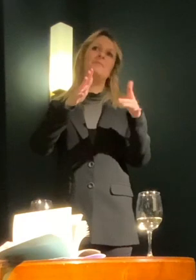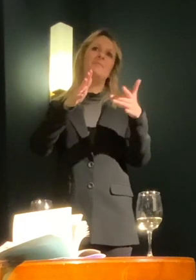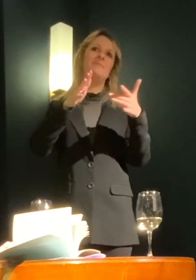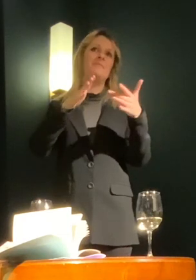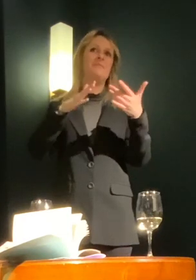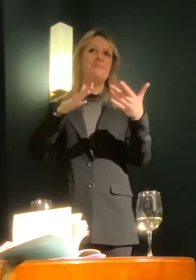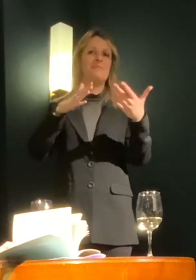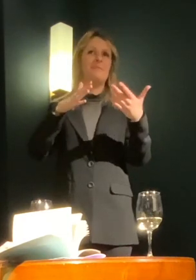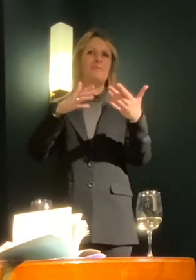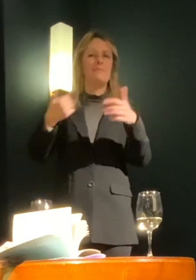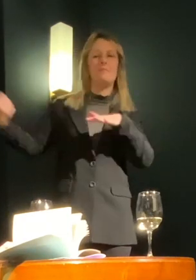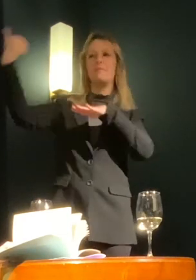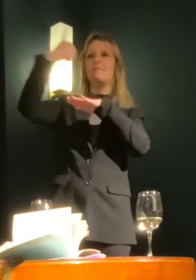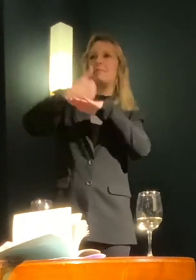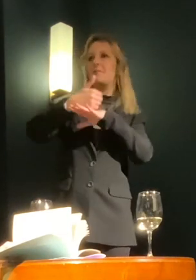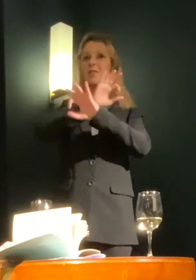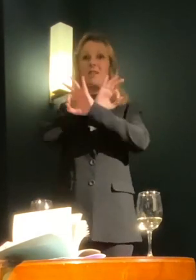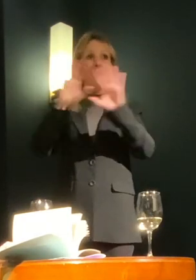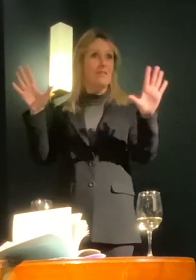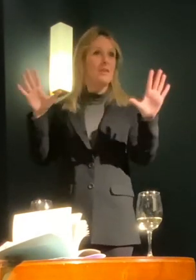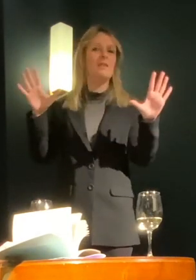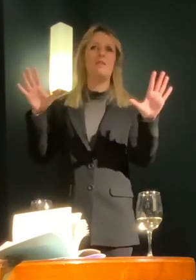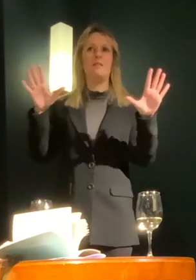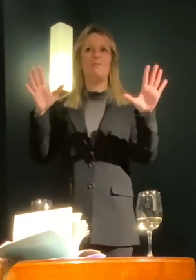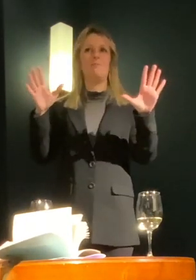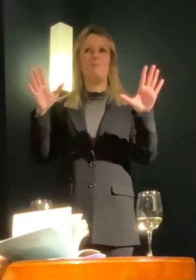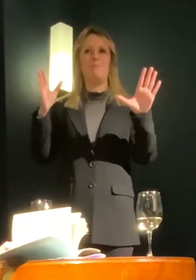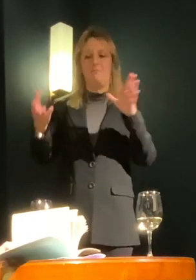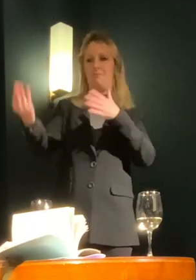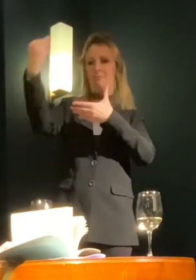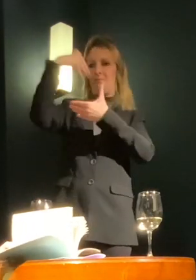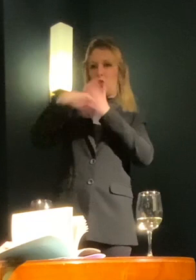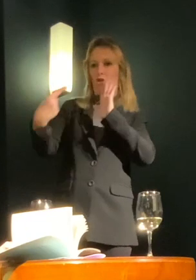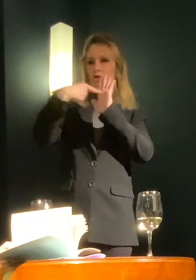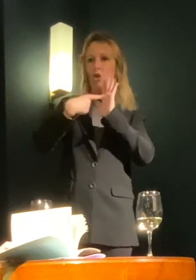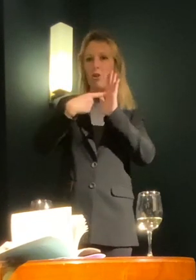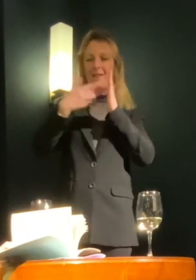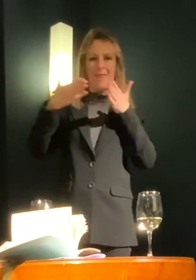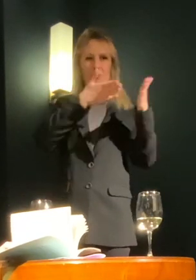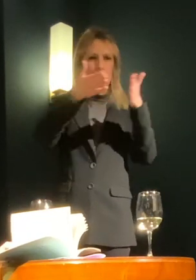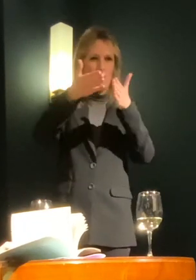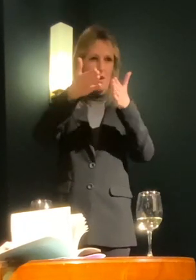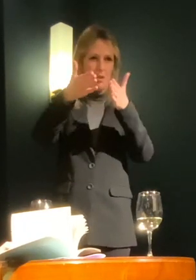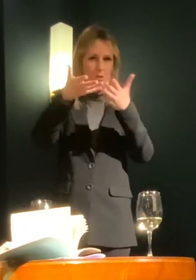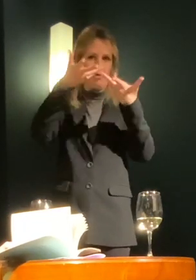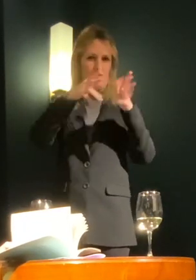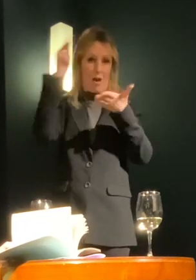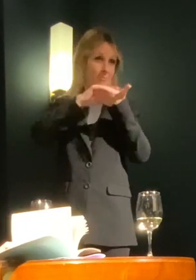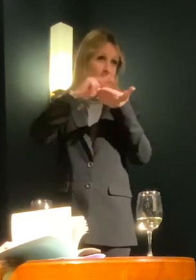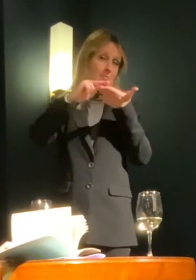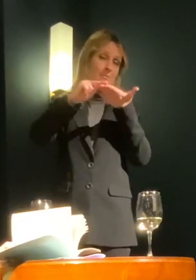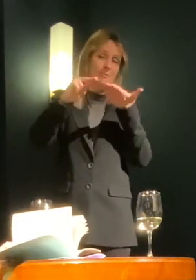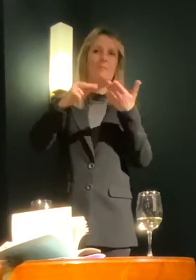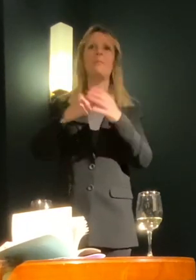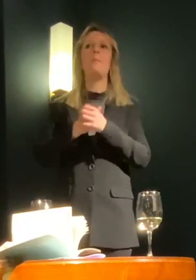che a volte i personaggi si prendono una libertà rientrando poi in un tracciato che tu hai già segnato.